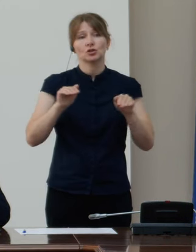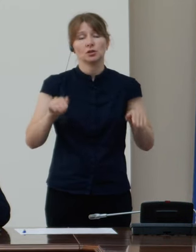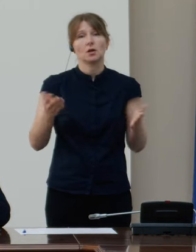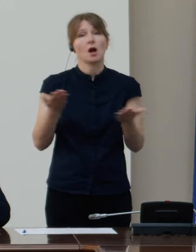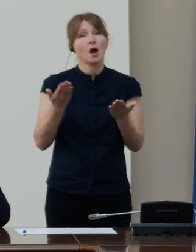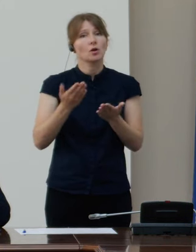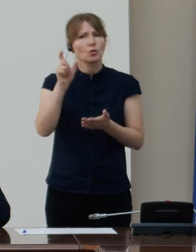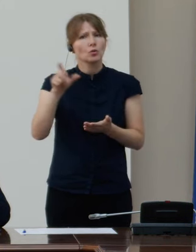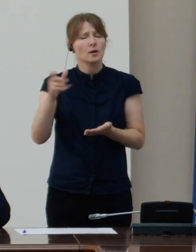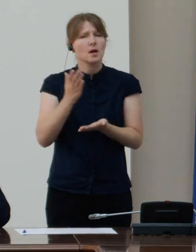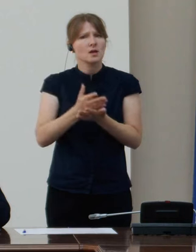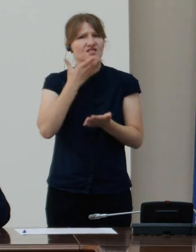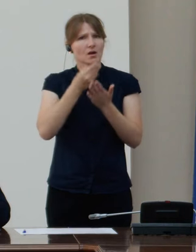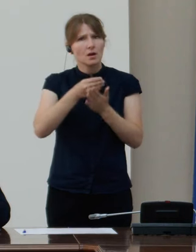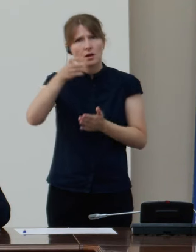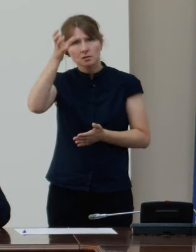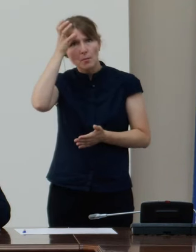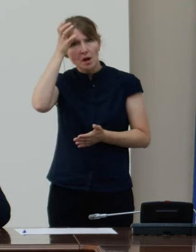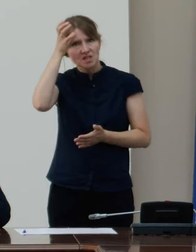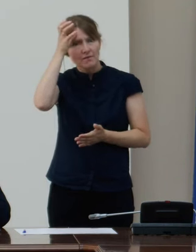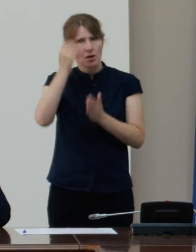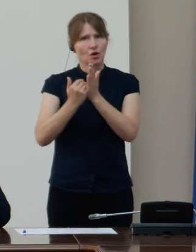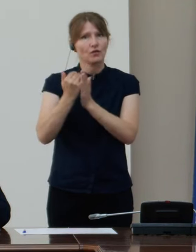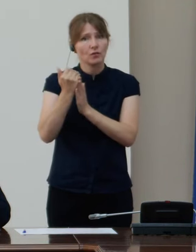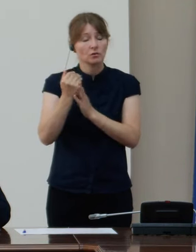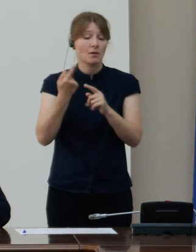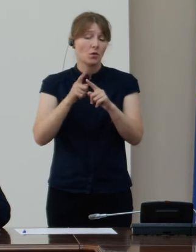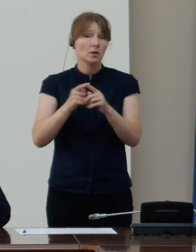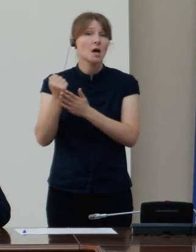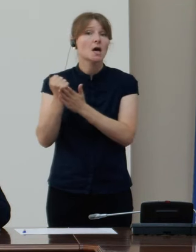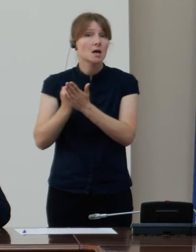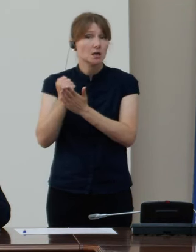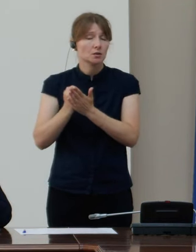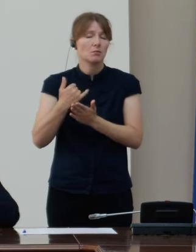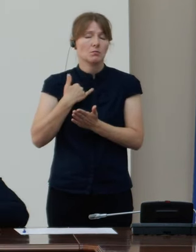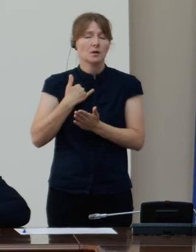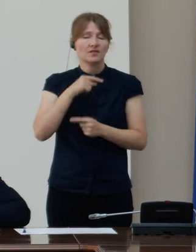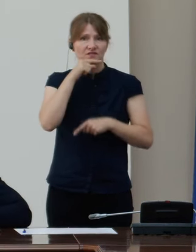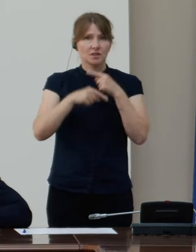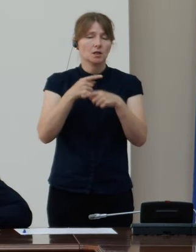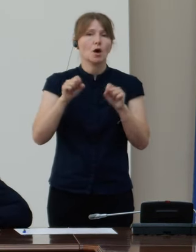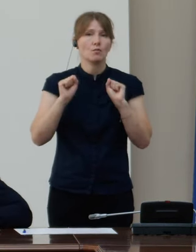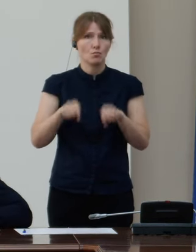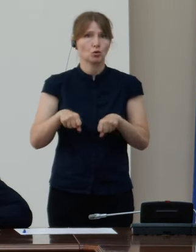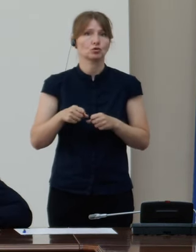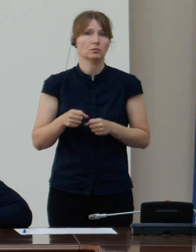au studii superioare. Și asta este, de fapt, o rezervă pe care putem să contăm.